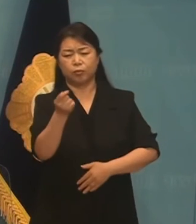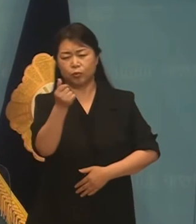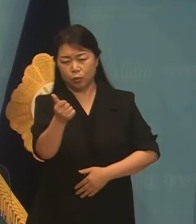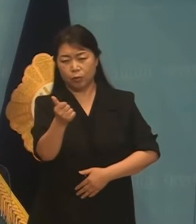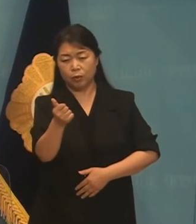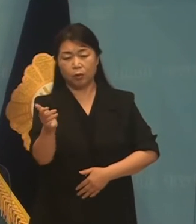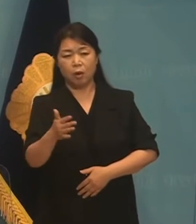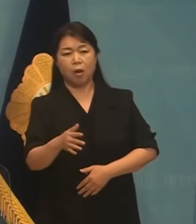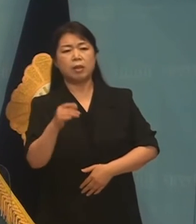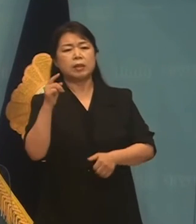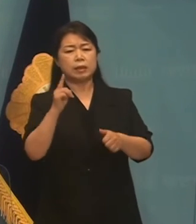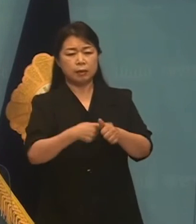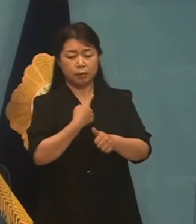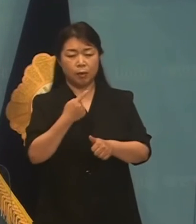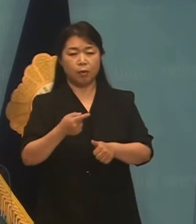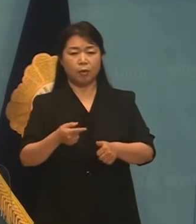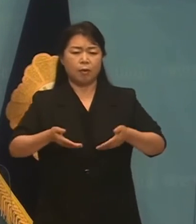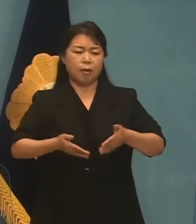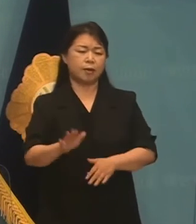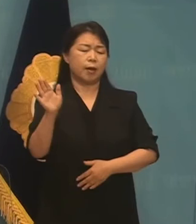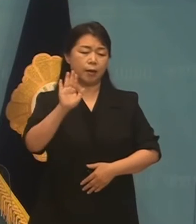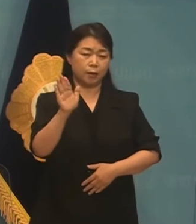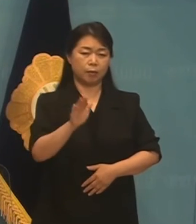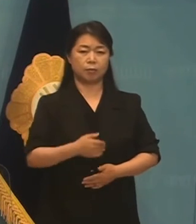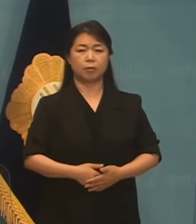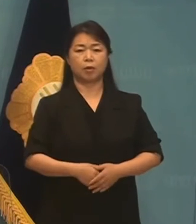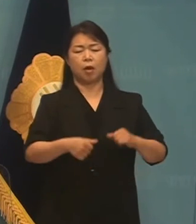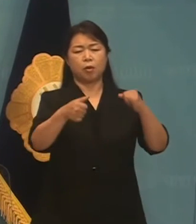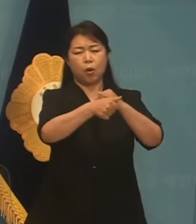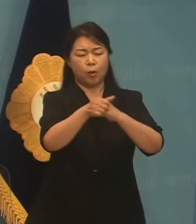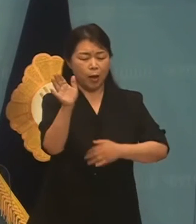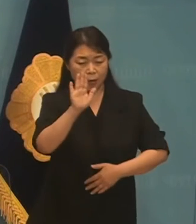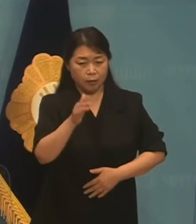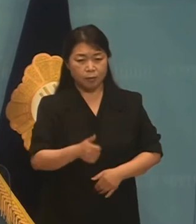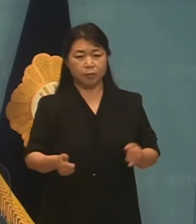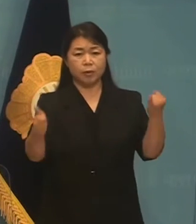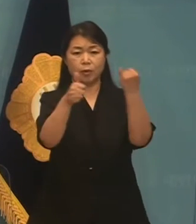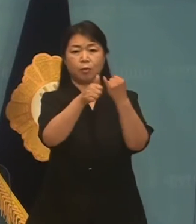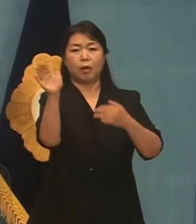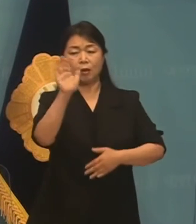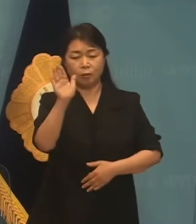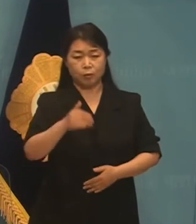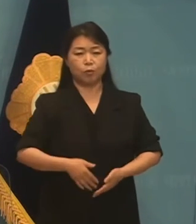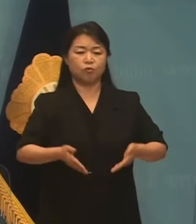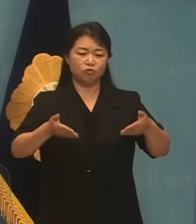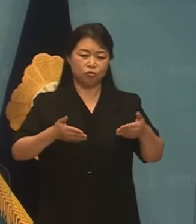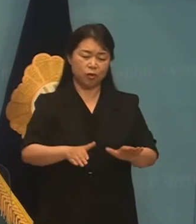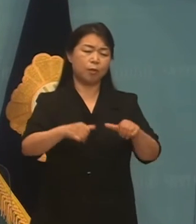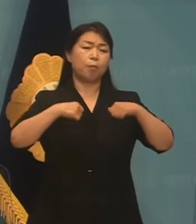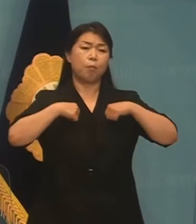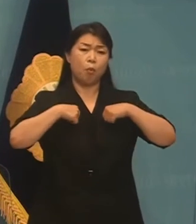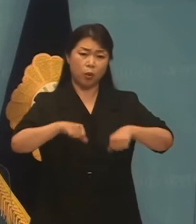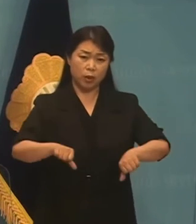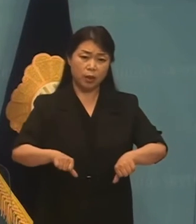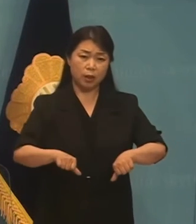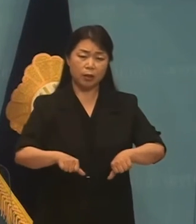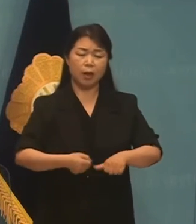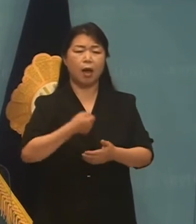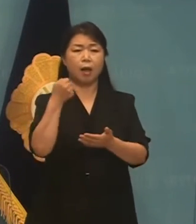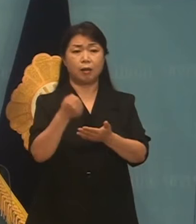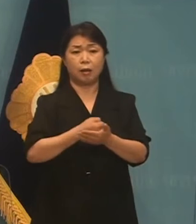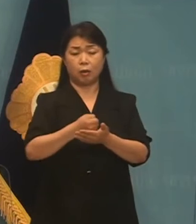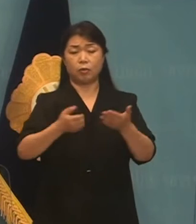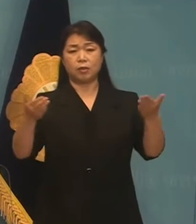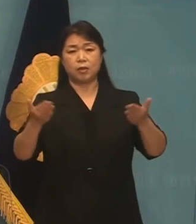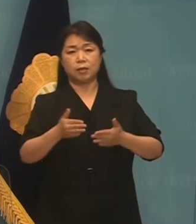직접적 원인이 되고 있습니다. 연애도 결혼도 출산도 포기해야 하는 매우 안타까운